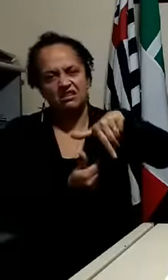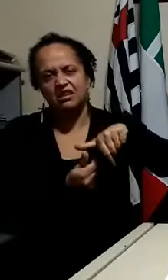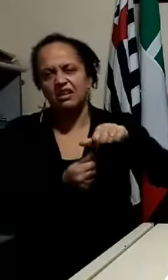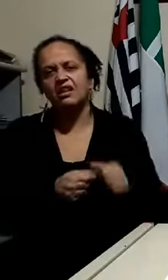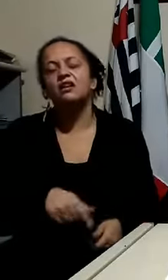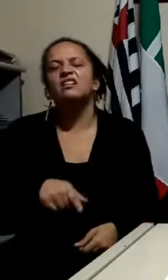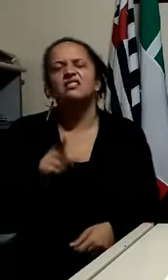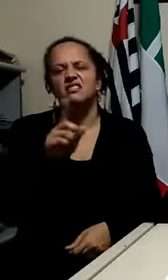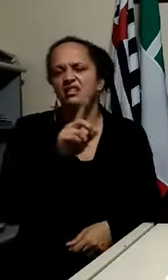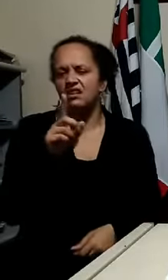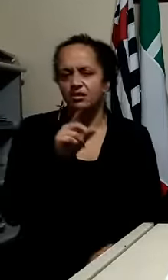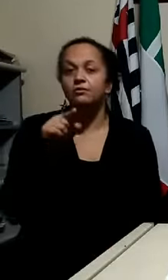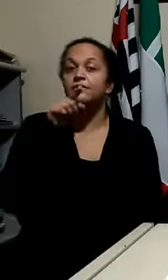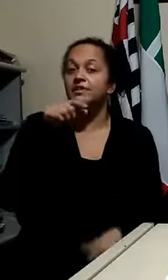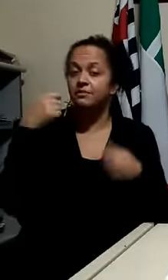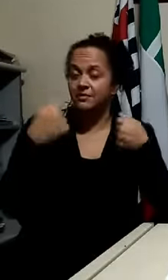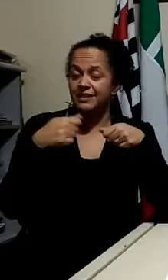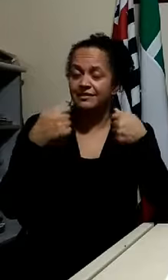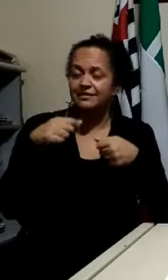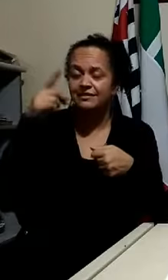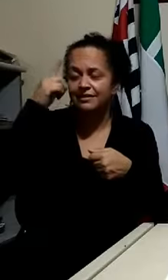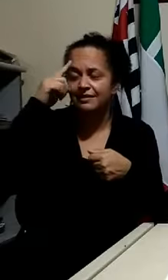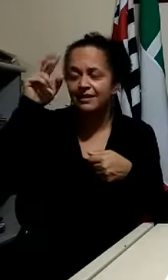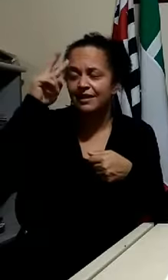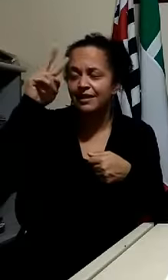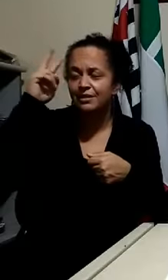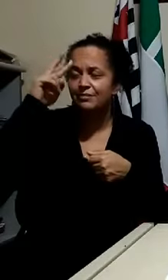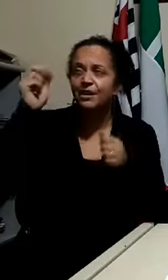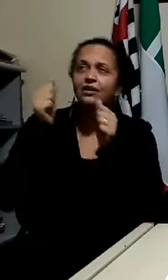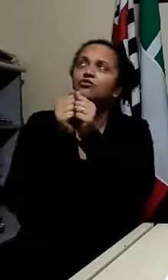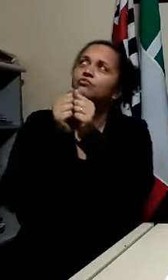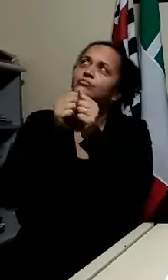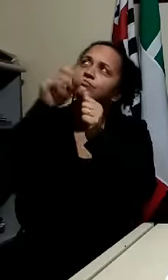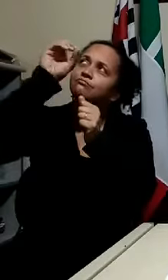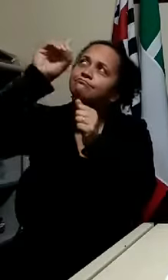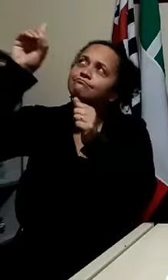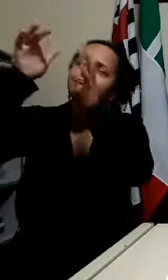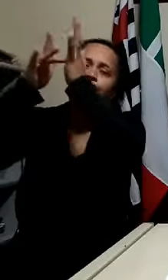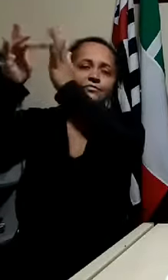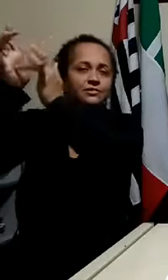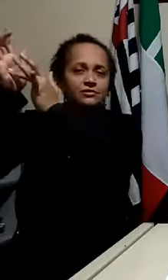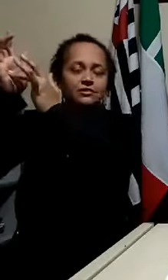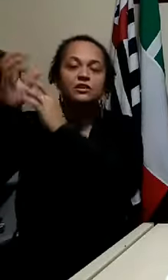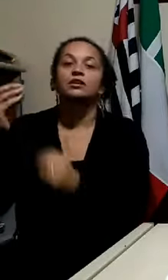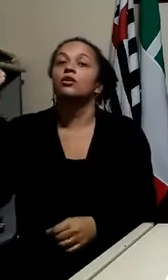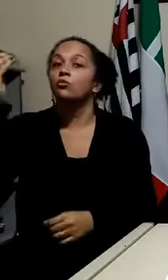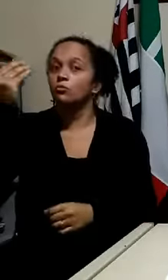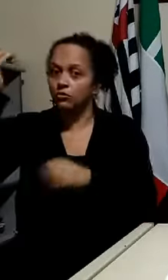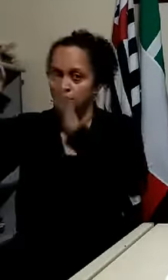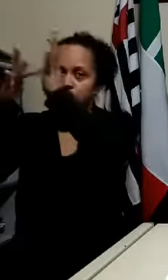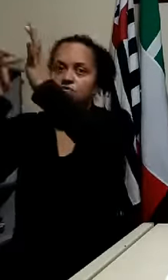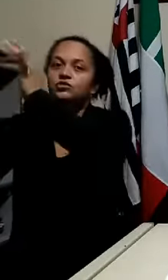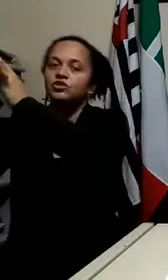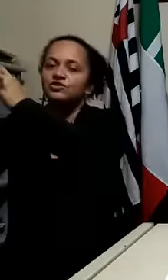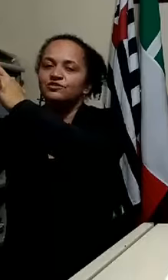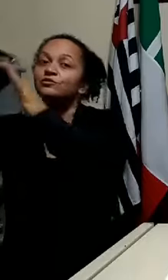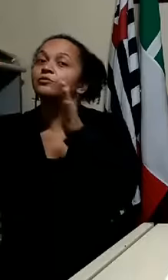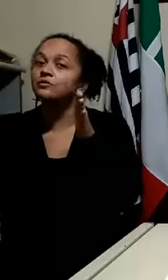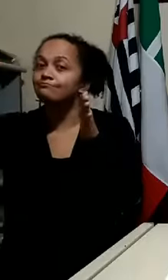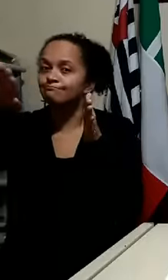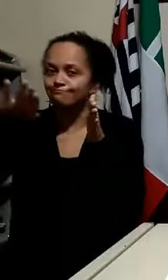com Cristo em Deus. E quando Cristo, que é a vossa vida, se manifestar,